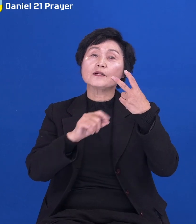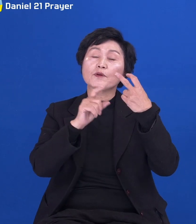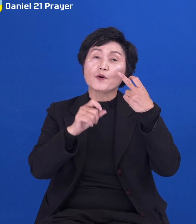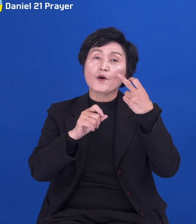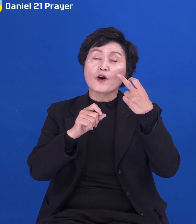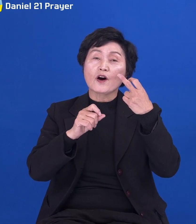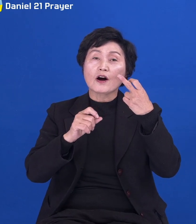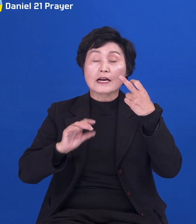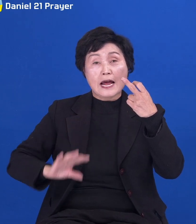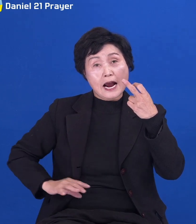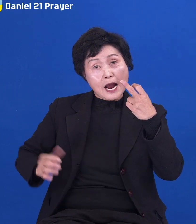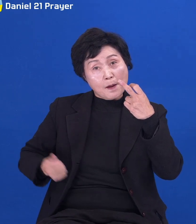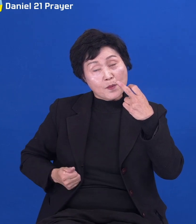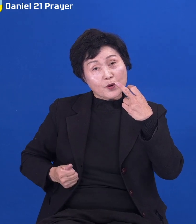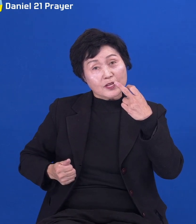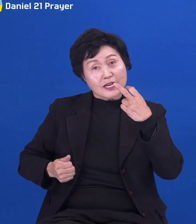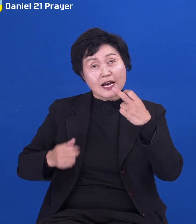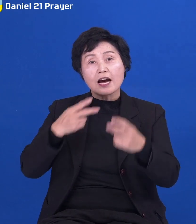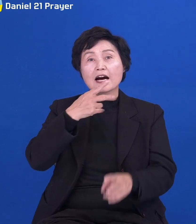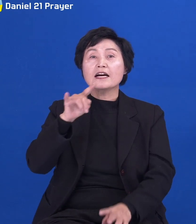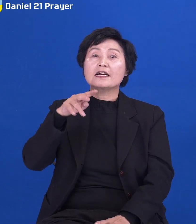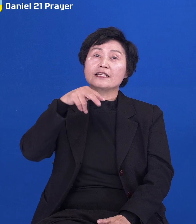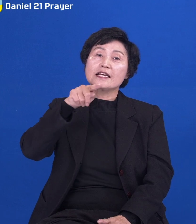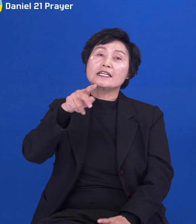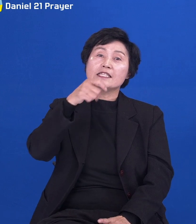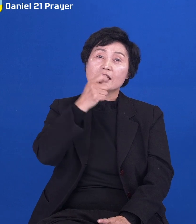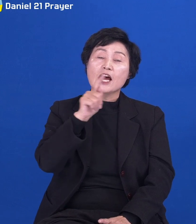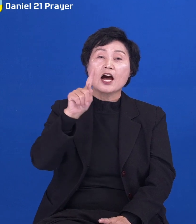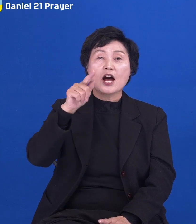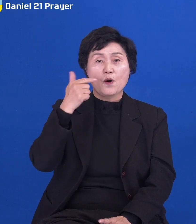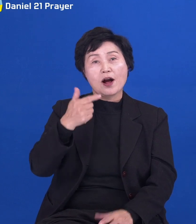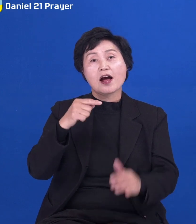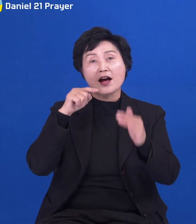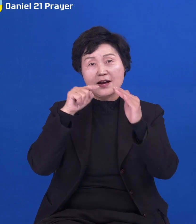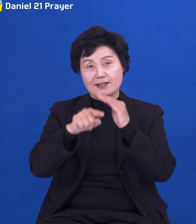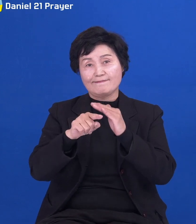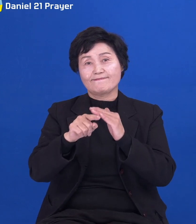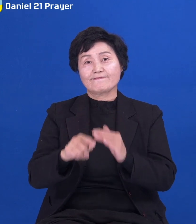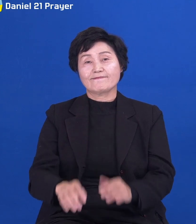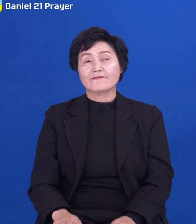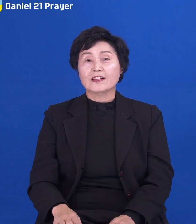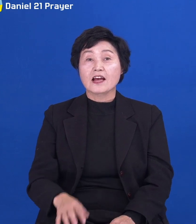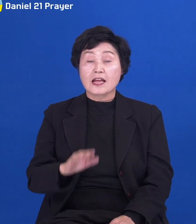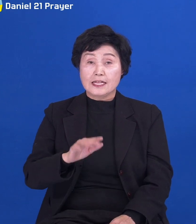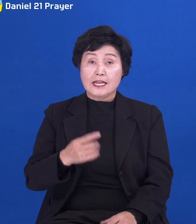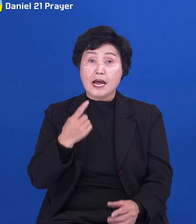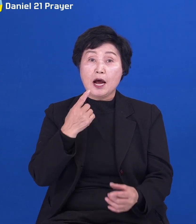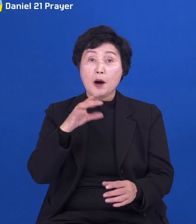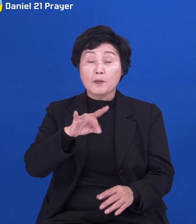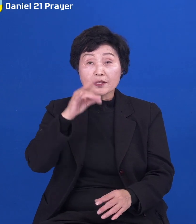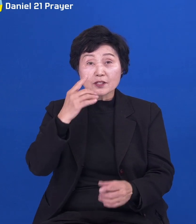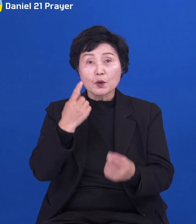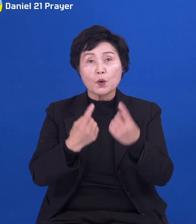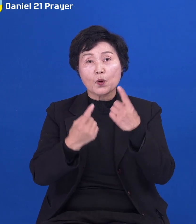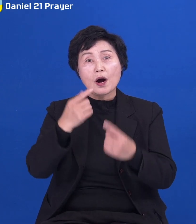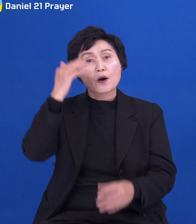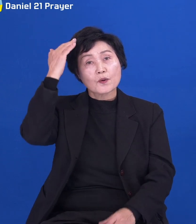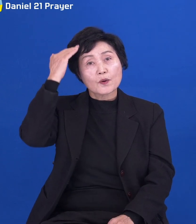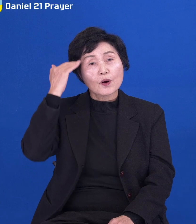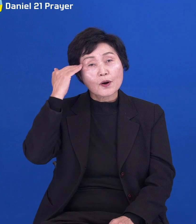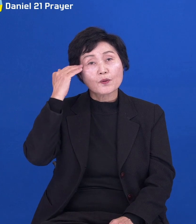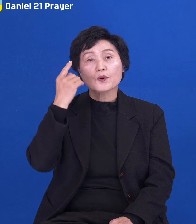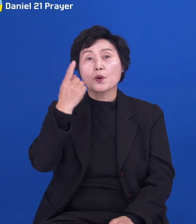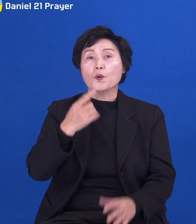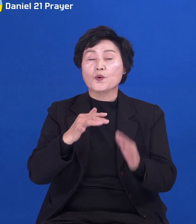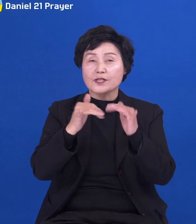대사관으로 들어가게 되었어요. 저보다 먼저 한국에 오신 분들이 저를 위해 참으로 많이 기도했어요. 그리고 제가 중국에 왔다는 소식을